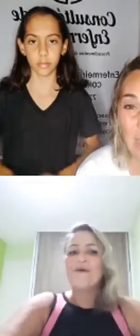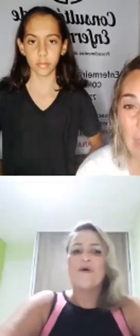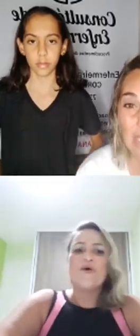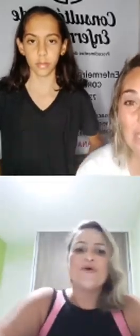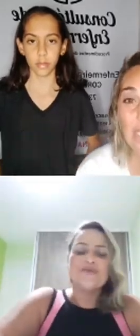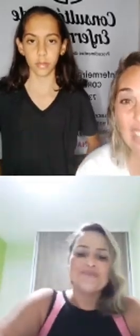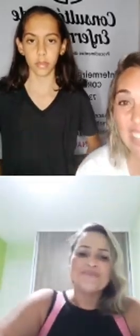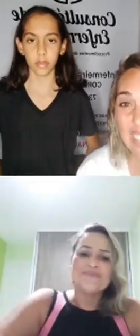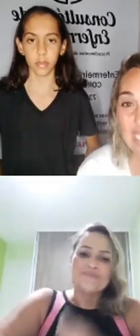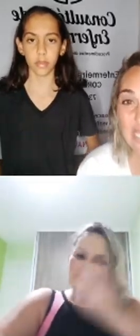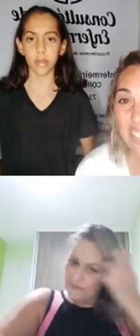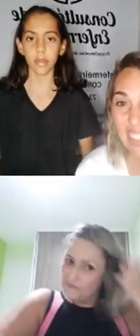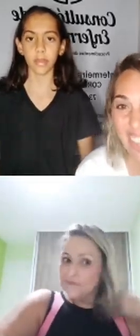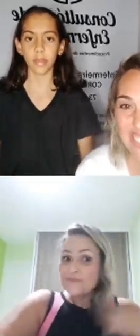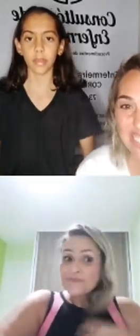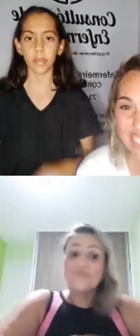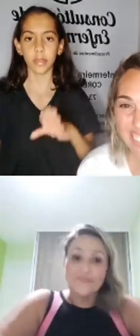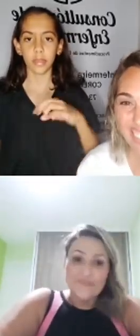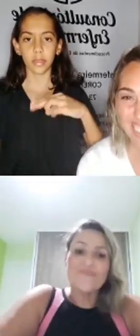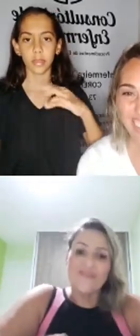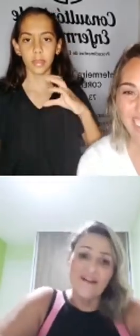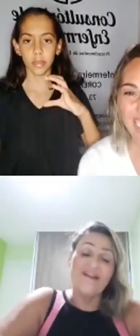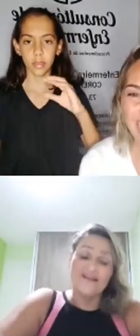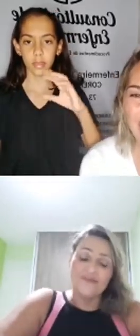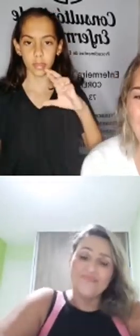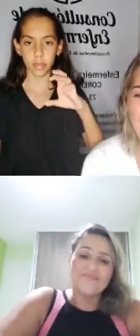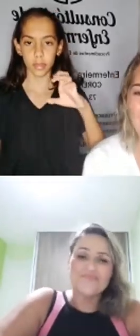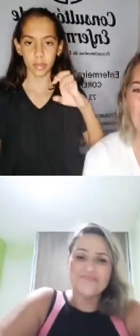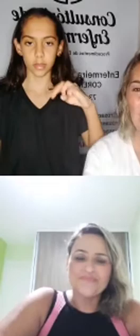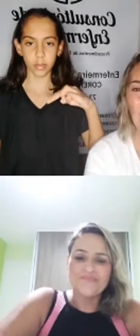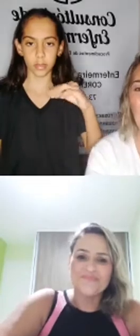é normal. Se não tiver encrenca, não tem graça. É,